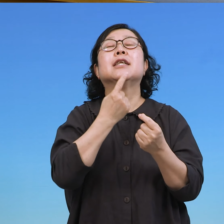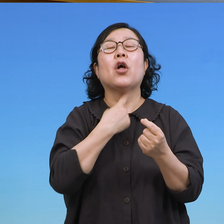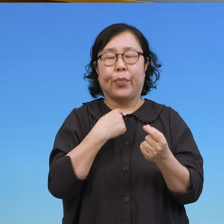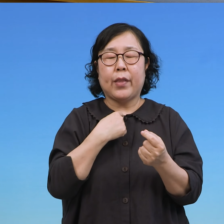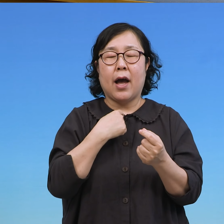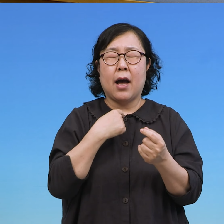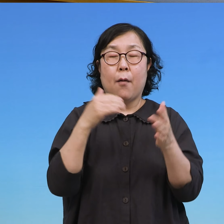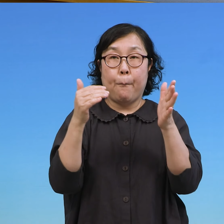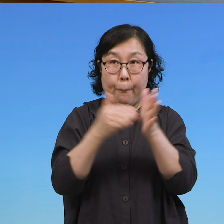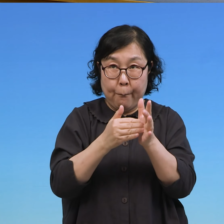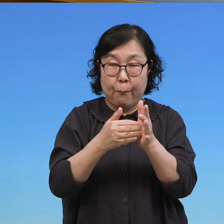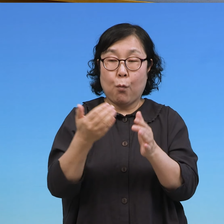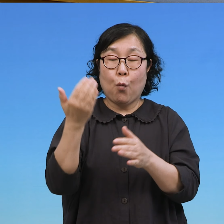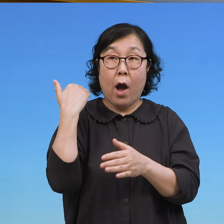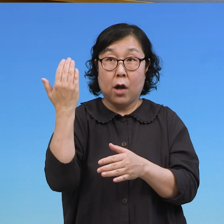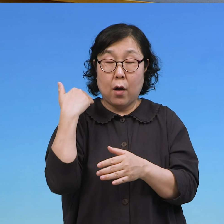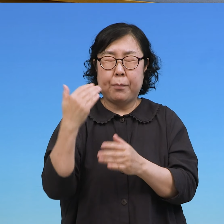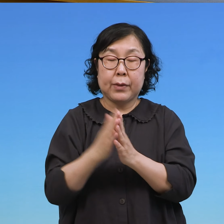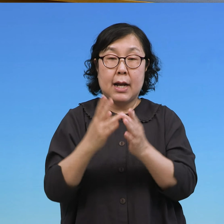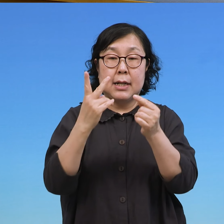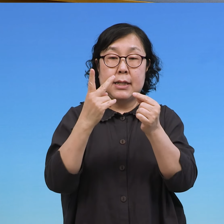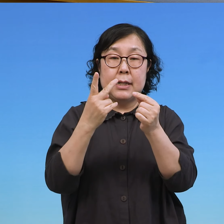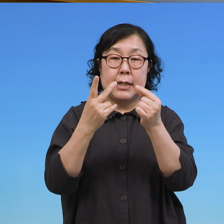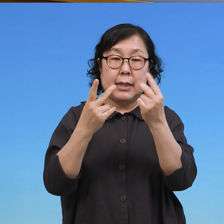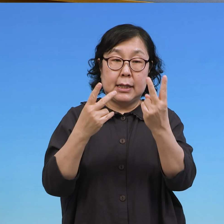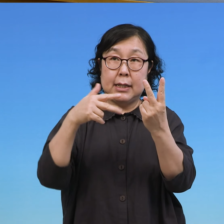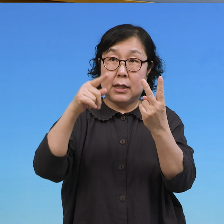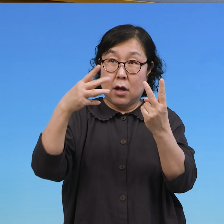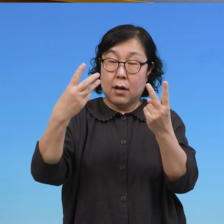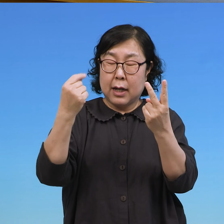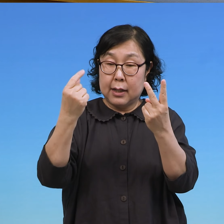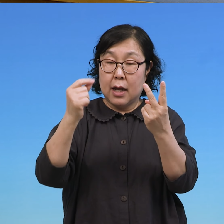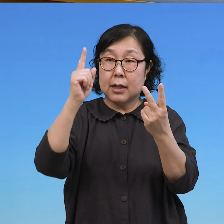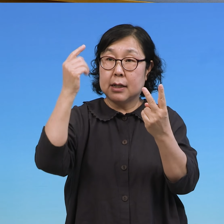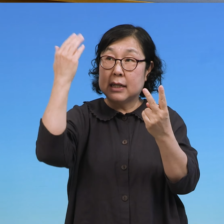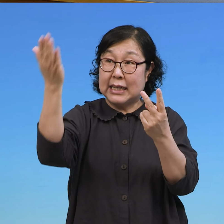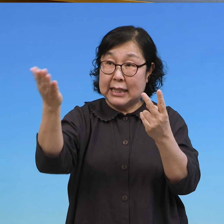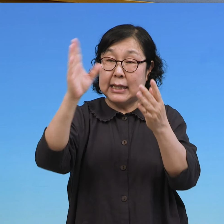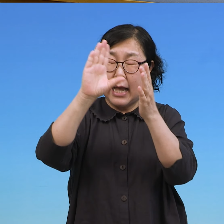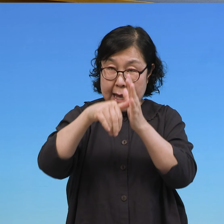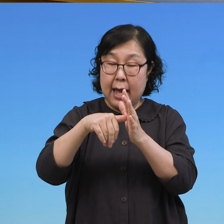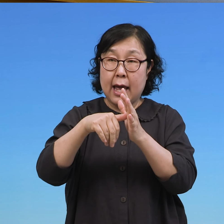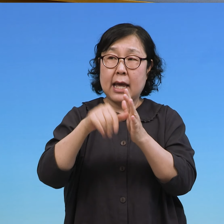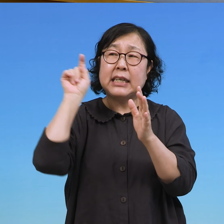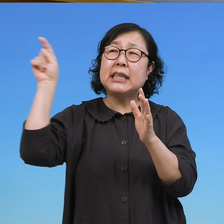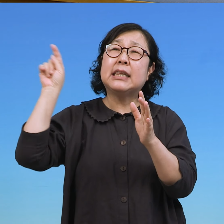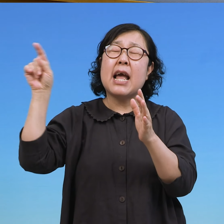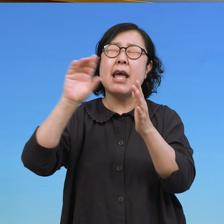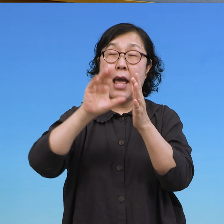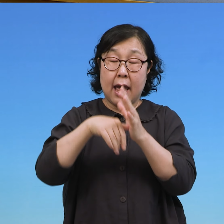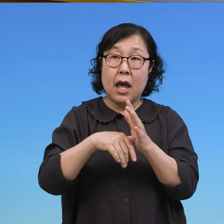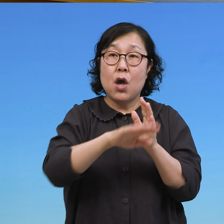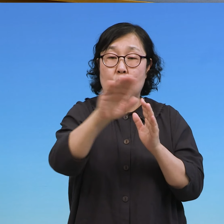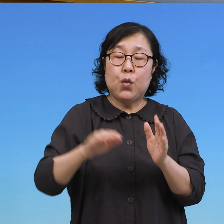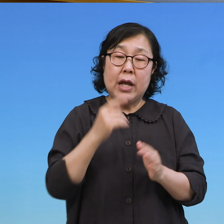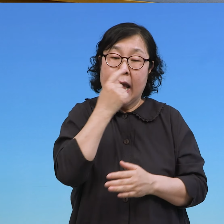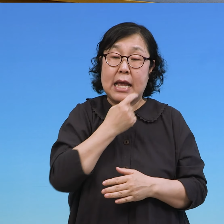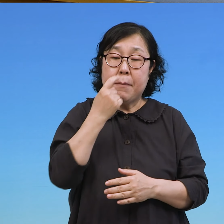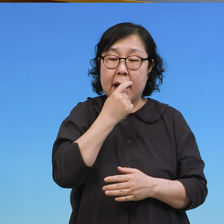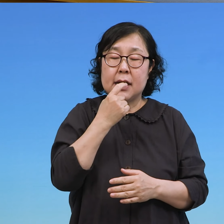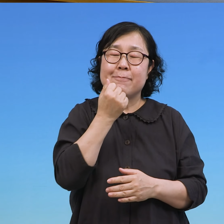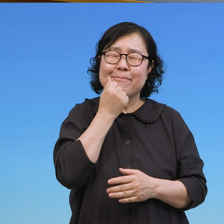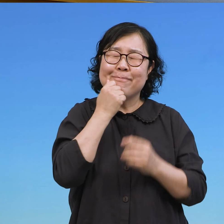시제입니다. 그리고 또 2절도 마찬가지입니다. 그때에, 이것도 과거 아닙니까? 그때에 우리